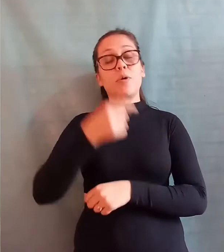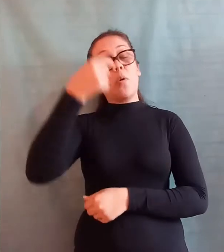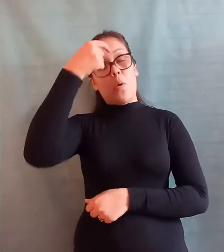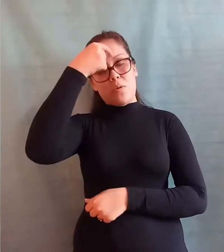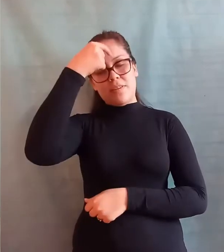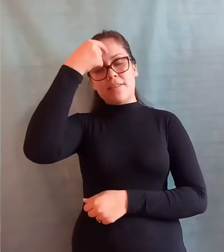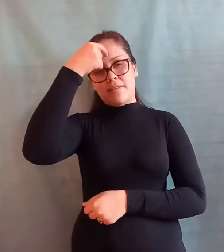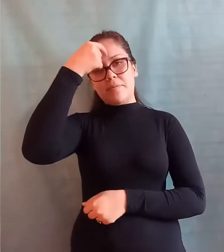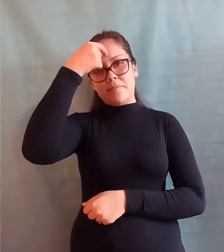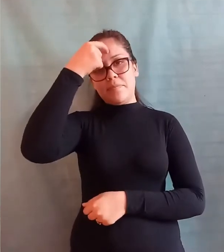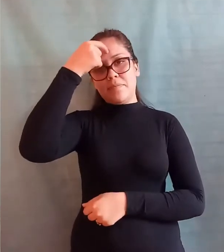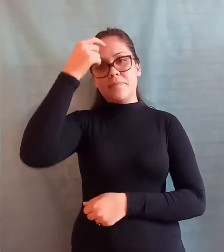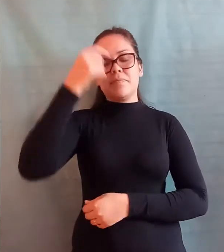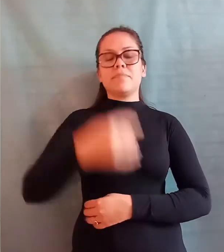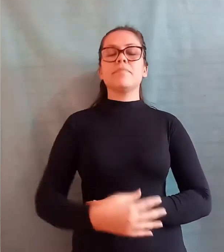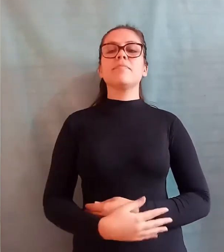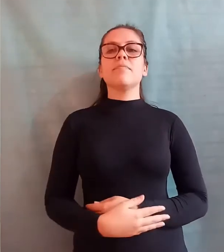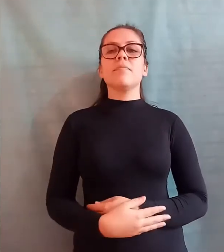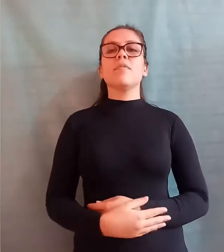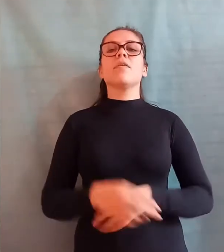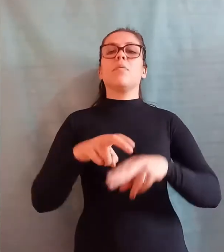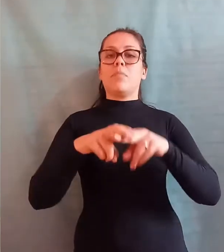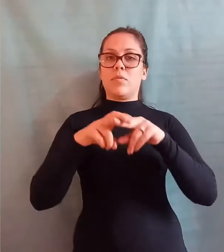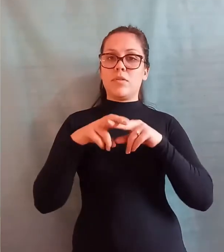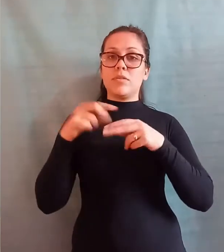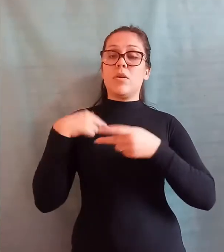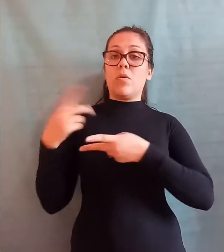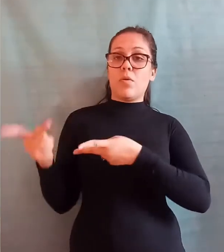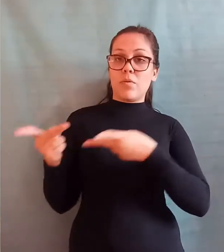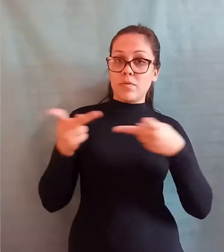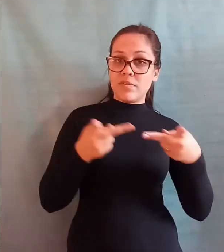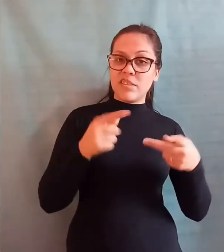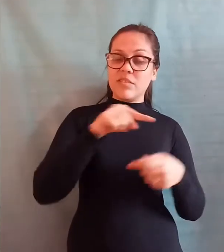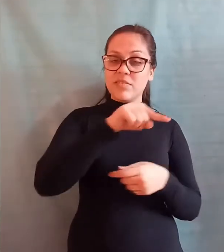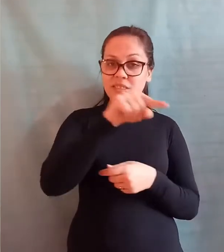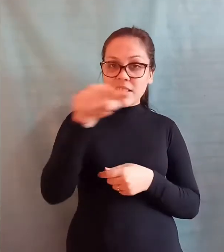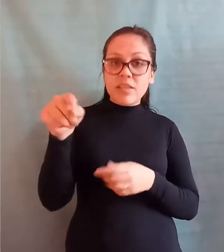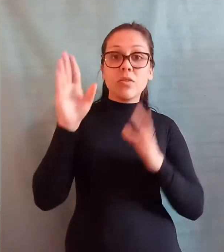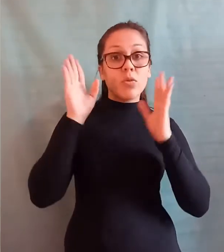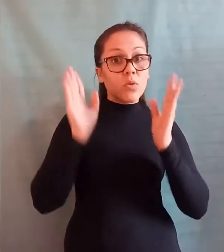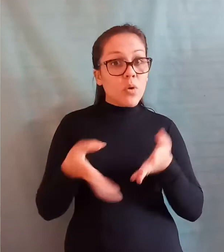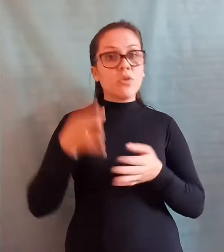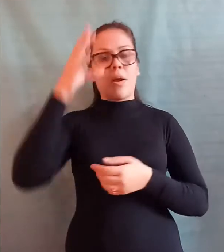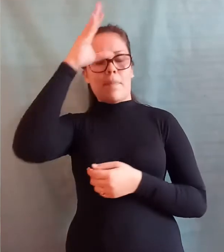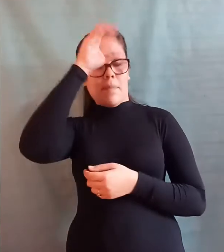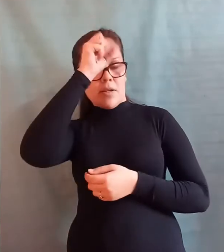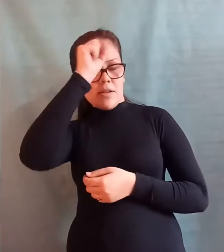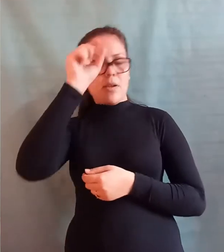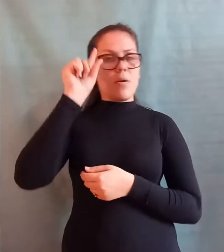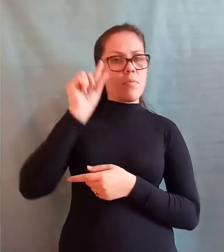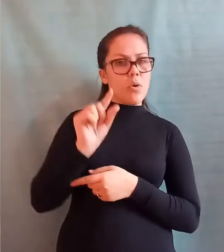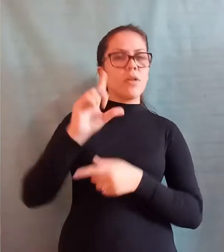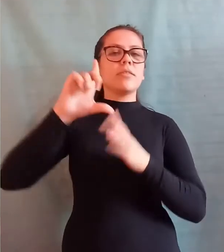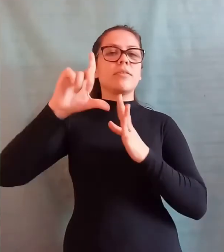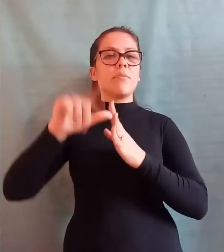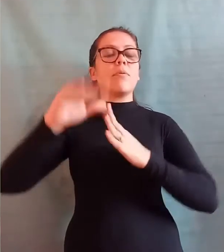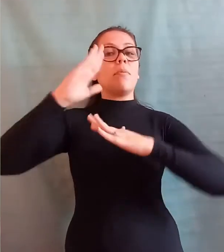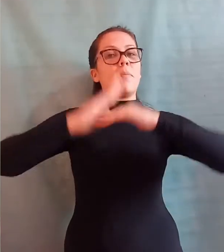respirar conscientemente, certo? Então eu convido vocês hoje para aprender um pouquinho e